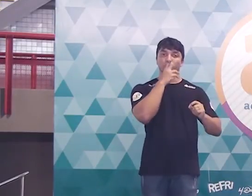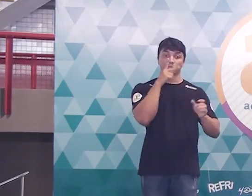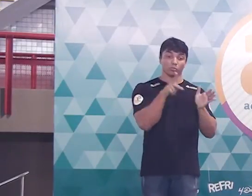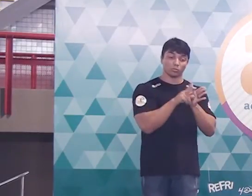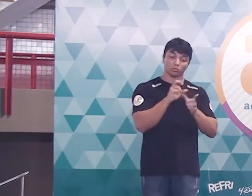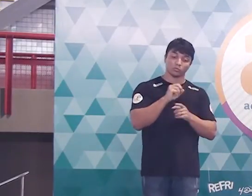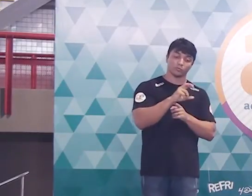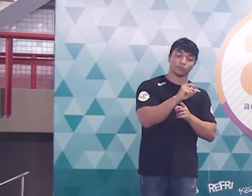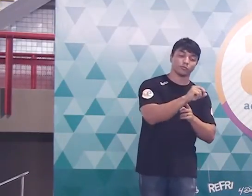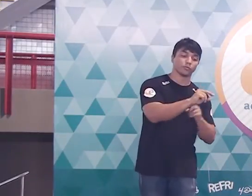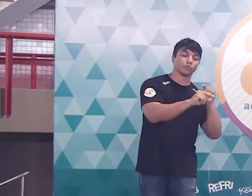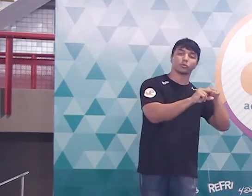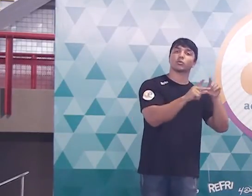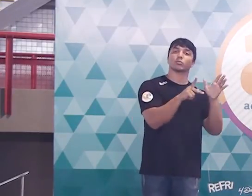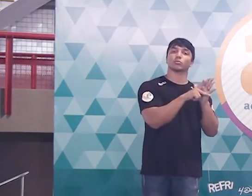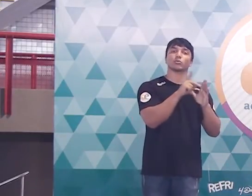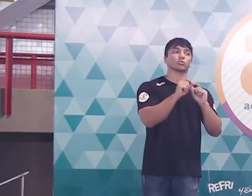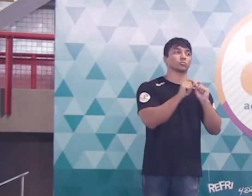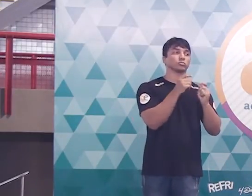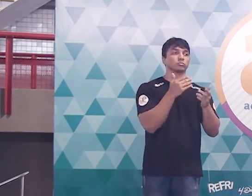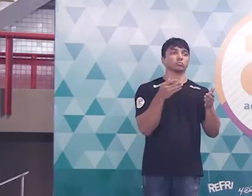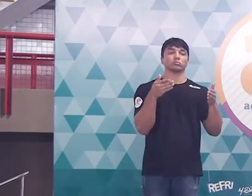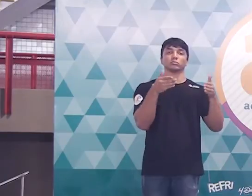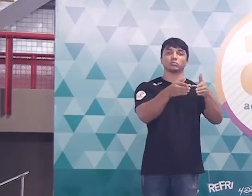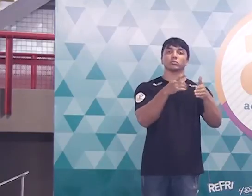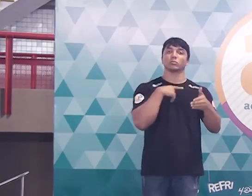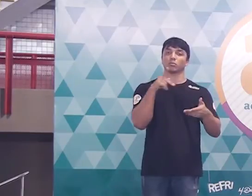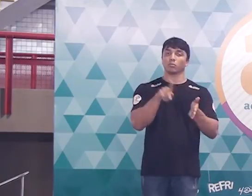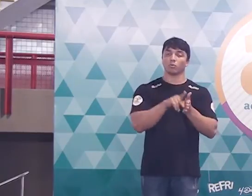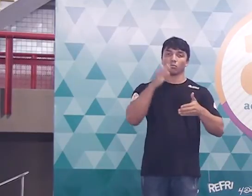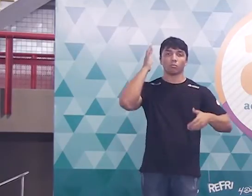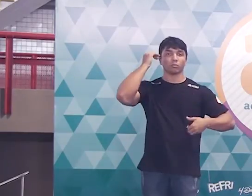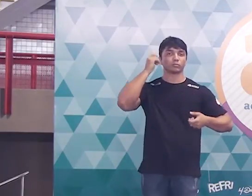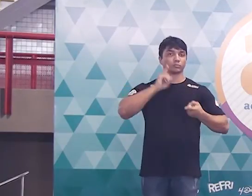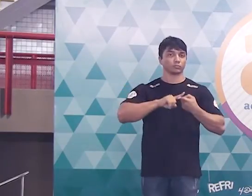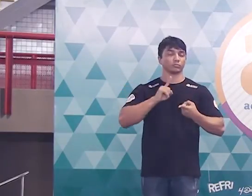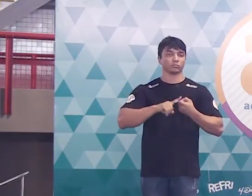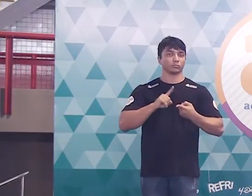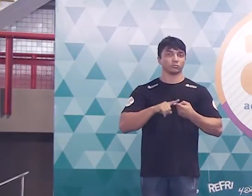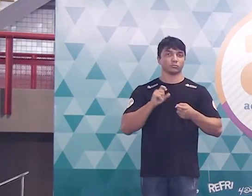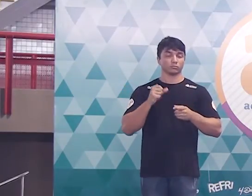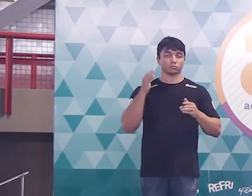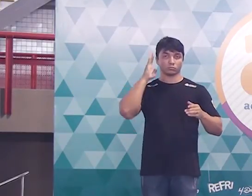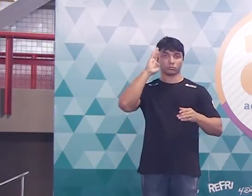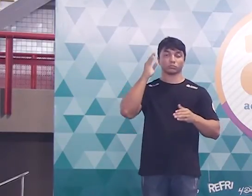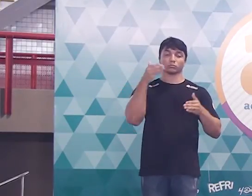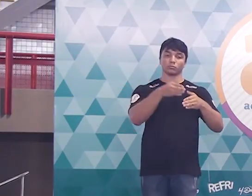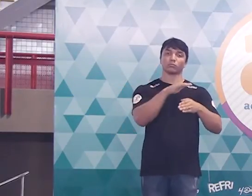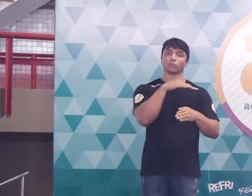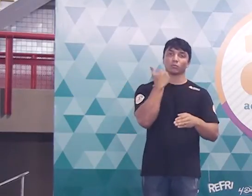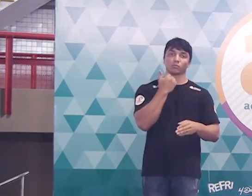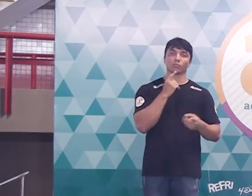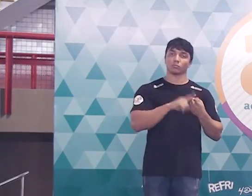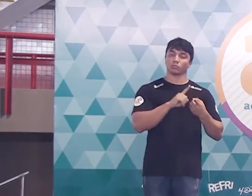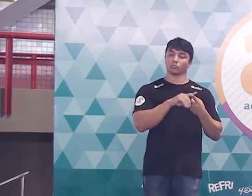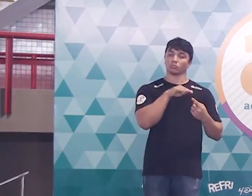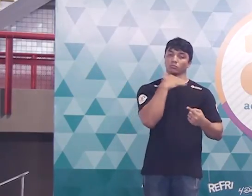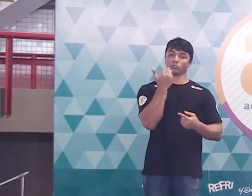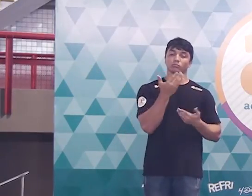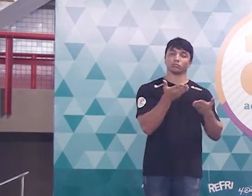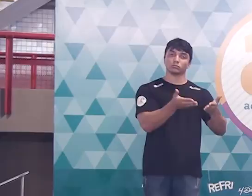vírus? Esse vírus acomete ou não macaquinhos? Acomete macacos, primatas. Eles morrem ou não?